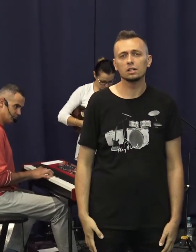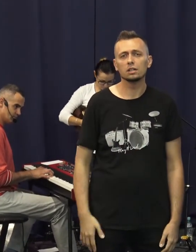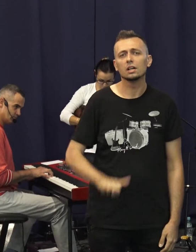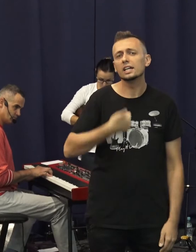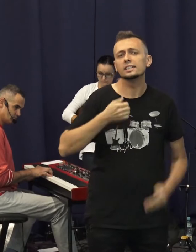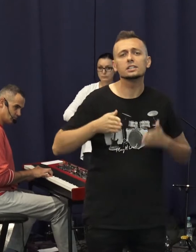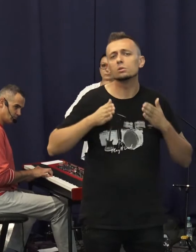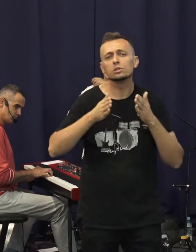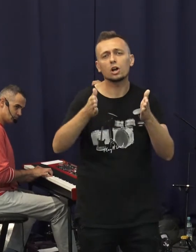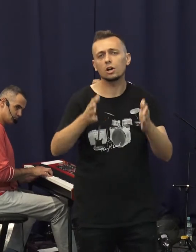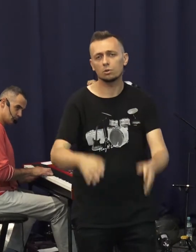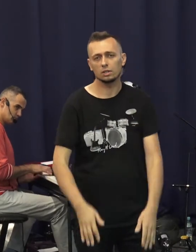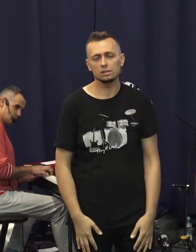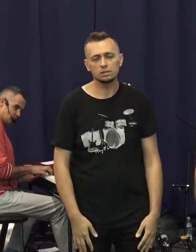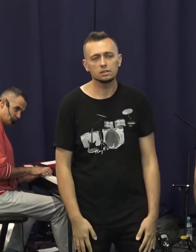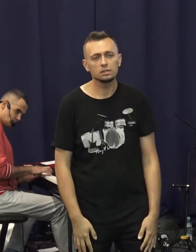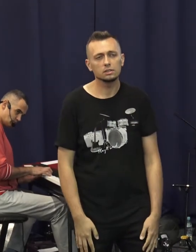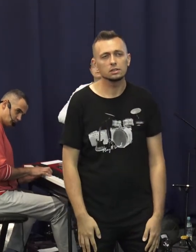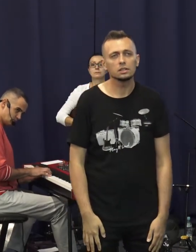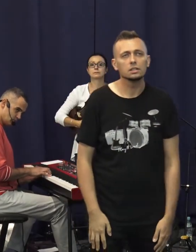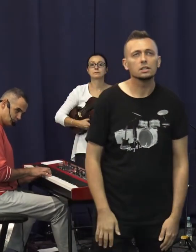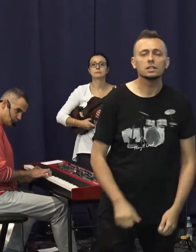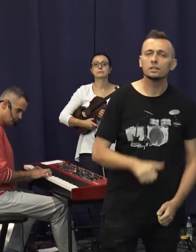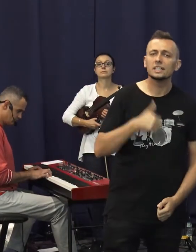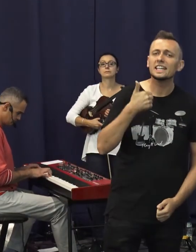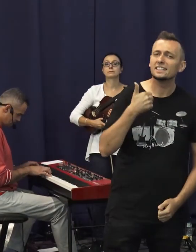jedyną drogą i jedynym życiem.